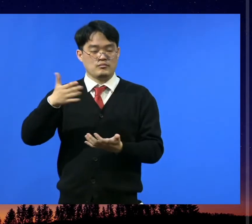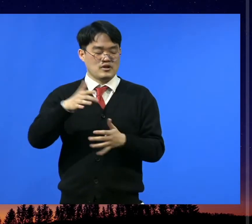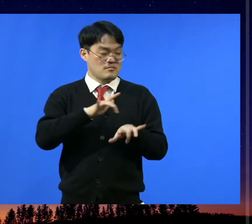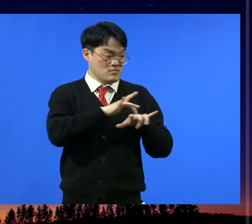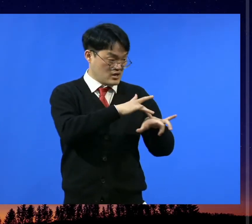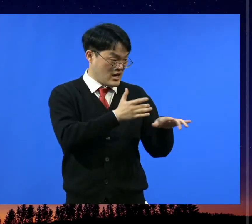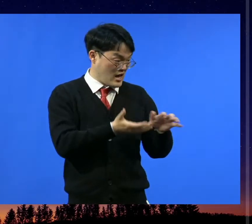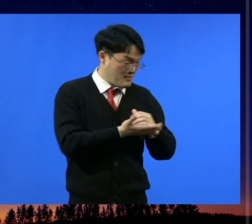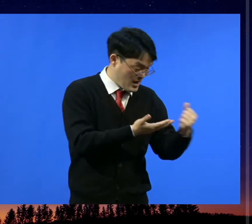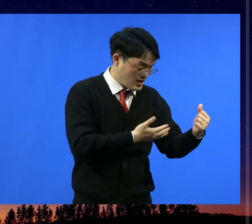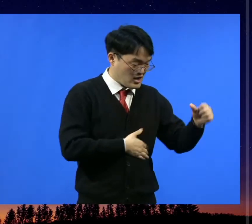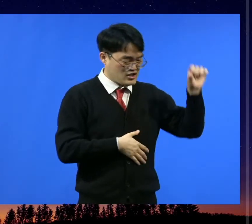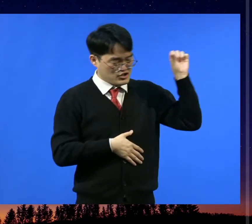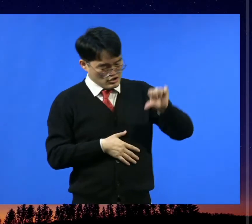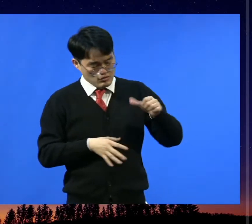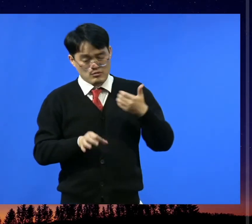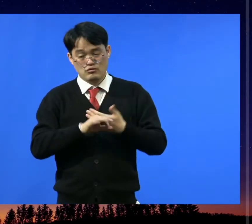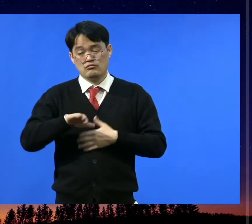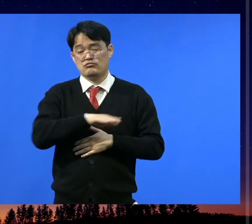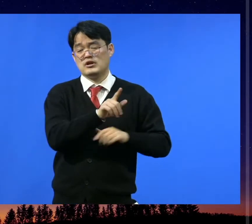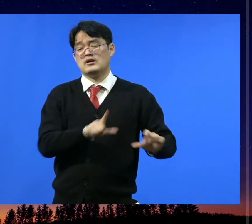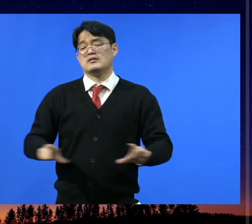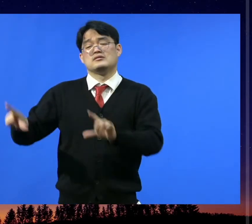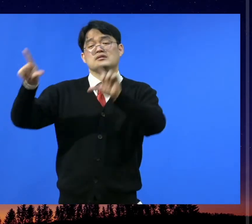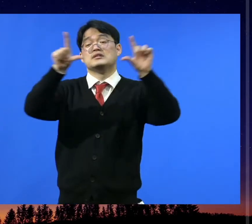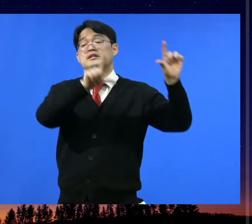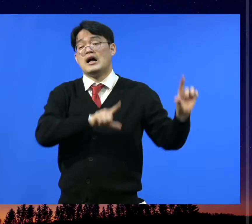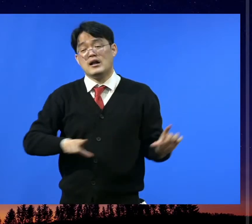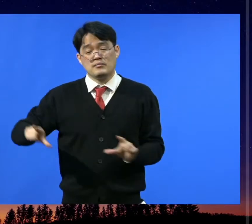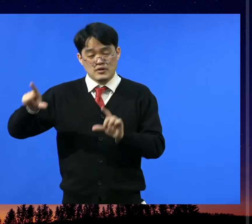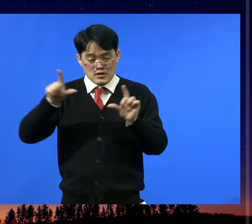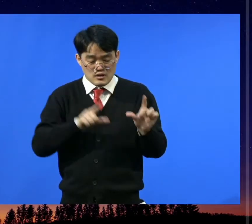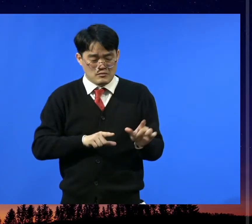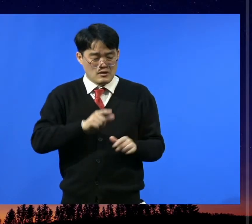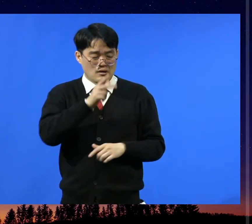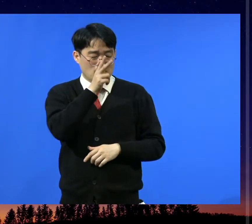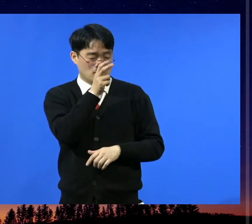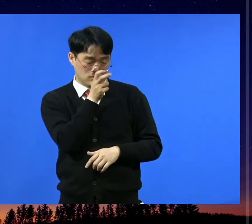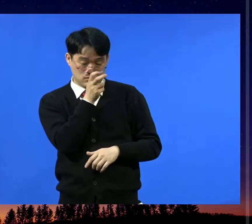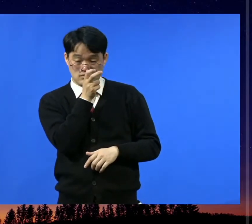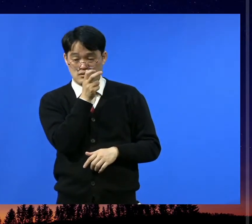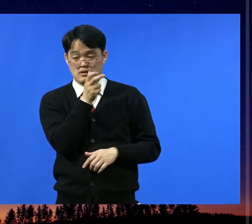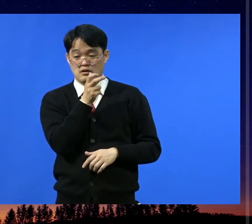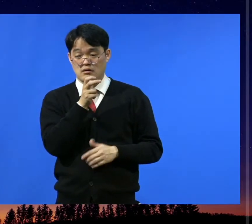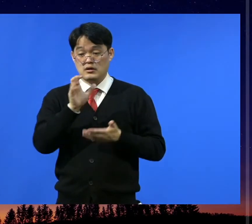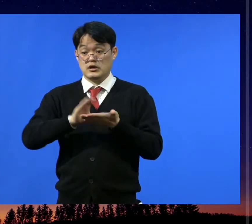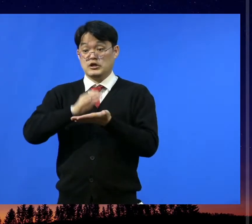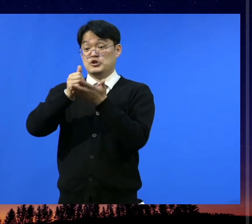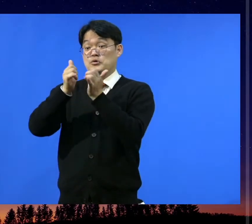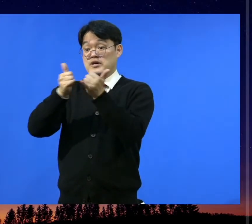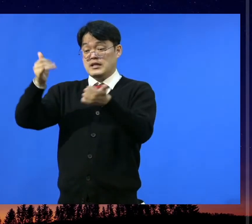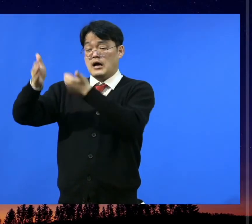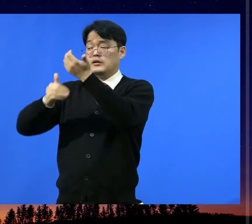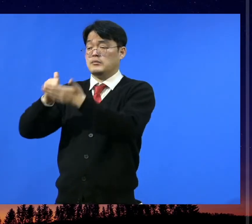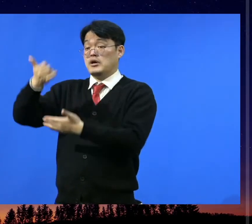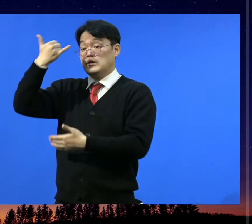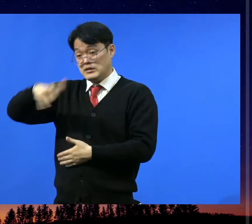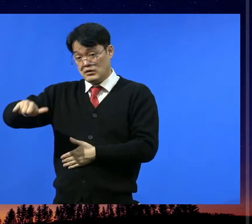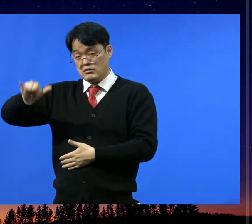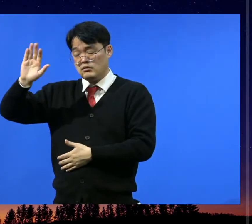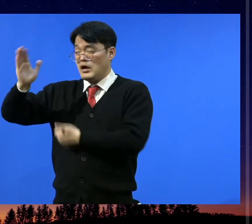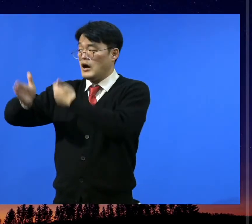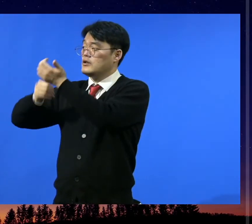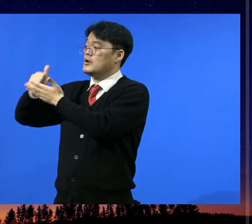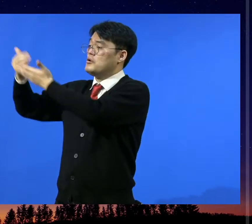마귀에게 지면 우리의 삶이 초라해져요. 그리스도인이긴 하지만, 하나님의 자녀이긴 하지만 하나님이 주신 많은 것들을